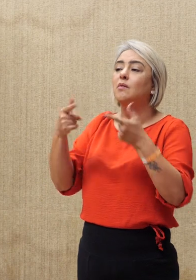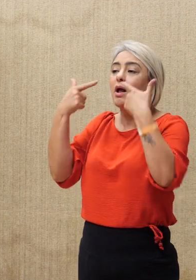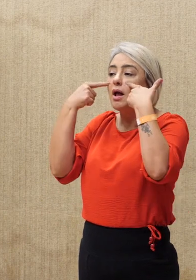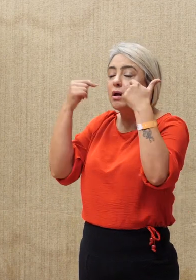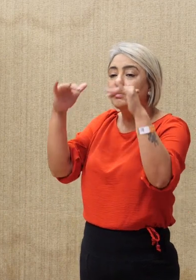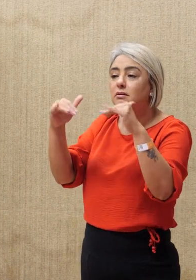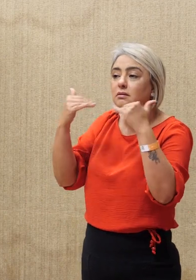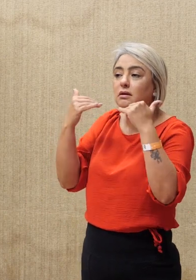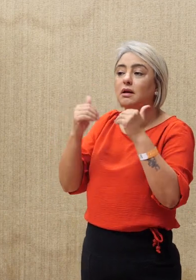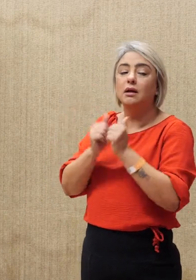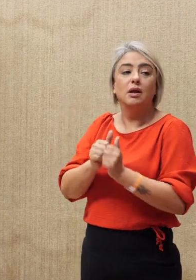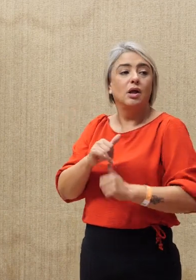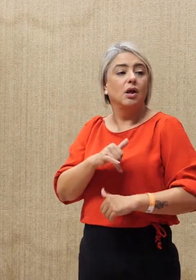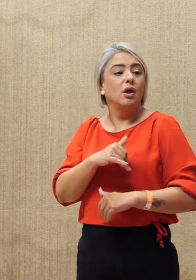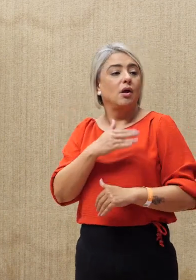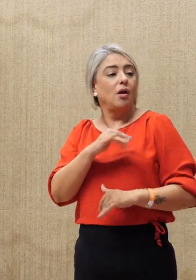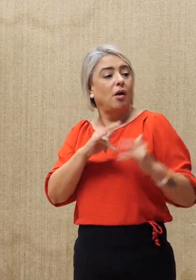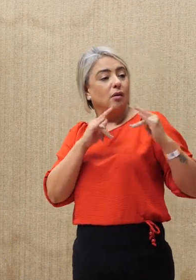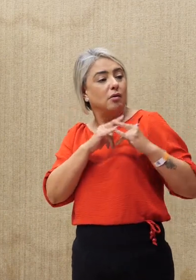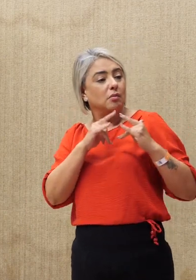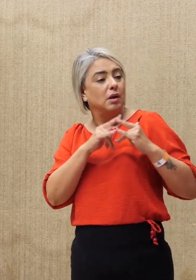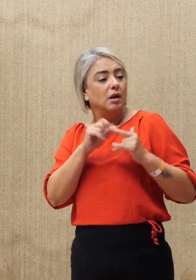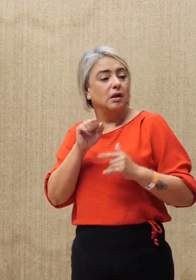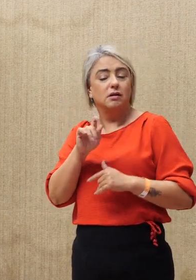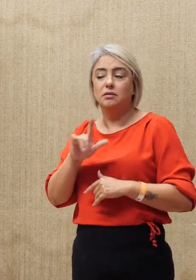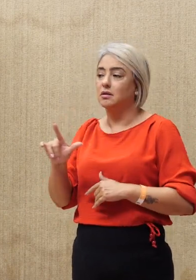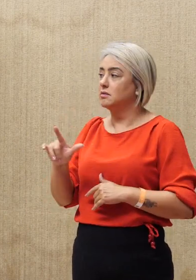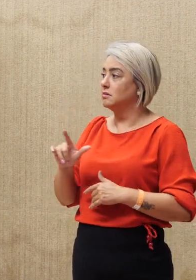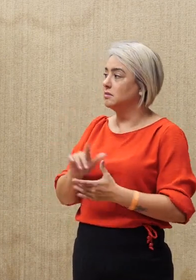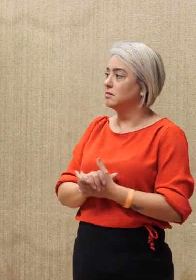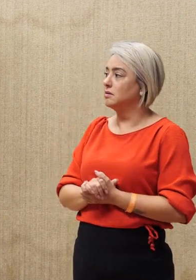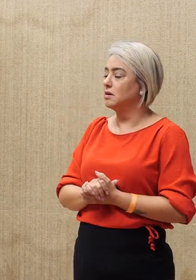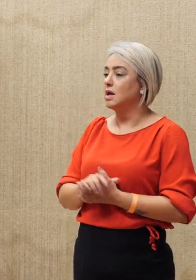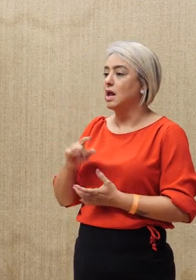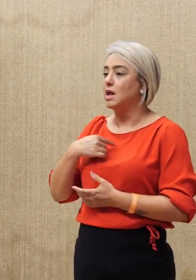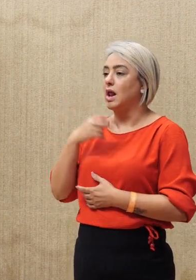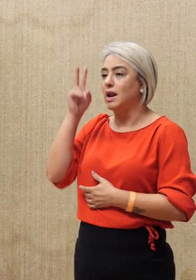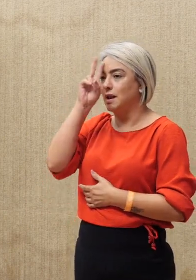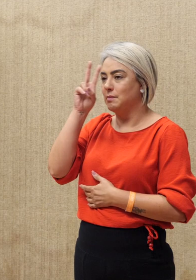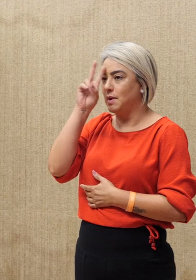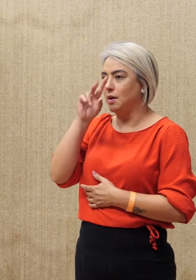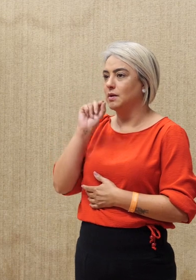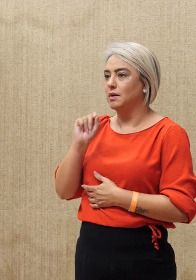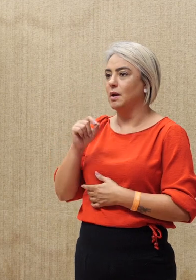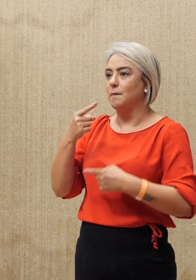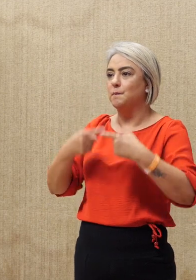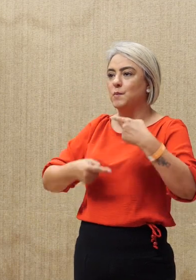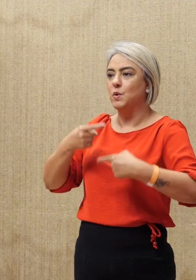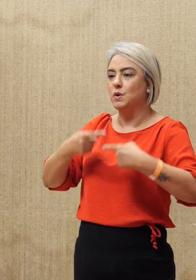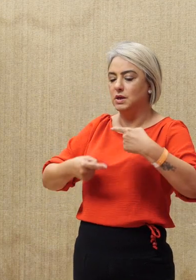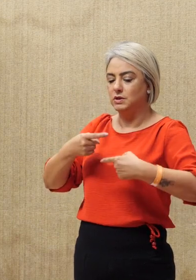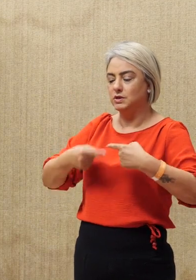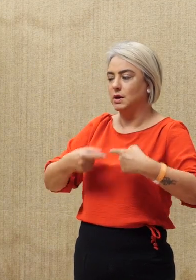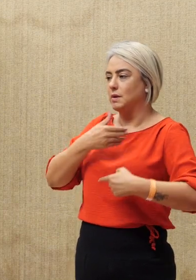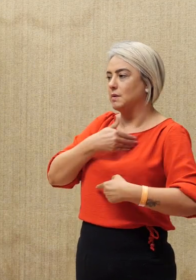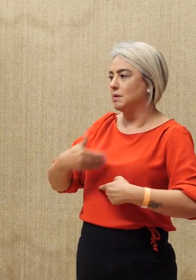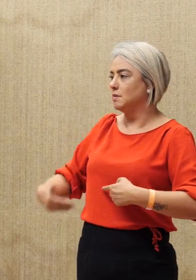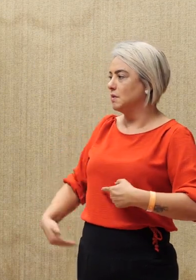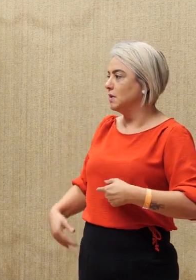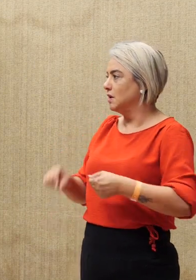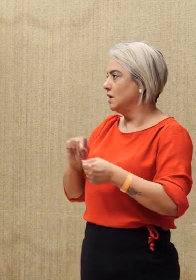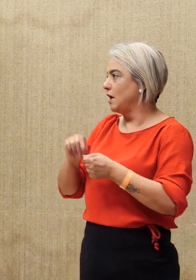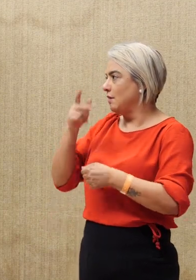atenção, o companheiro Grimaldo começou, e eu gostaria de dar um toque. É a gente lembrar o seguinte, política pública é